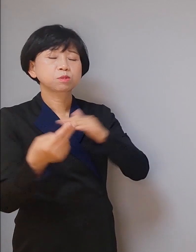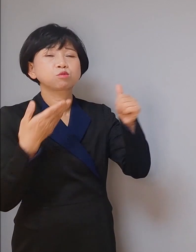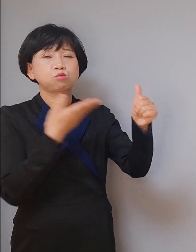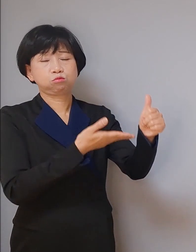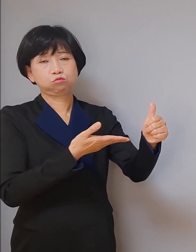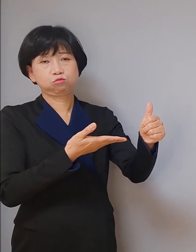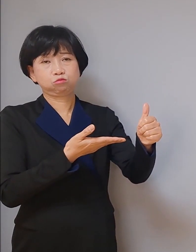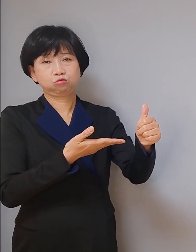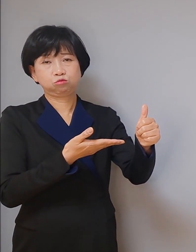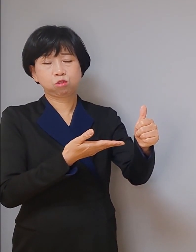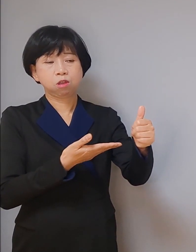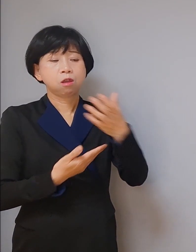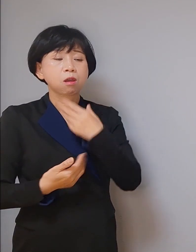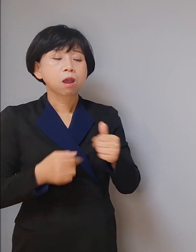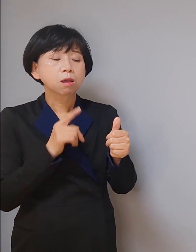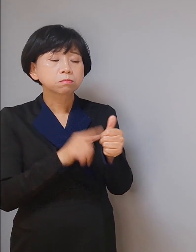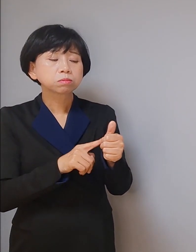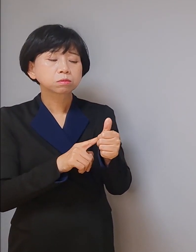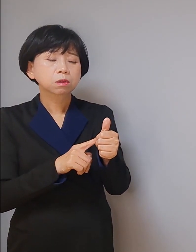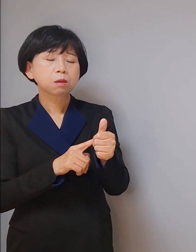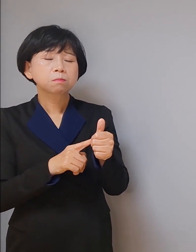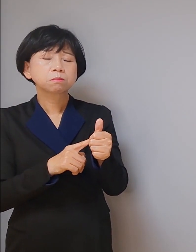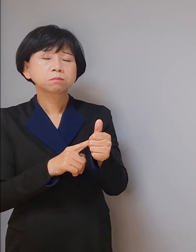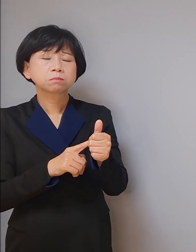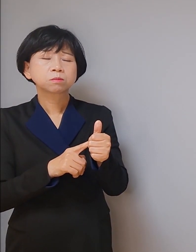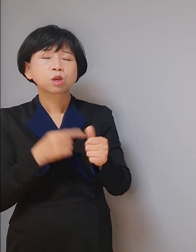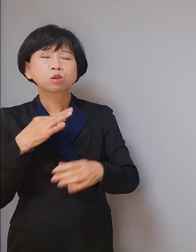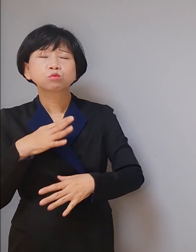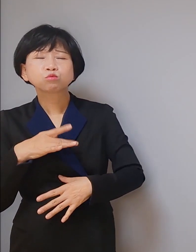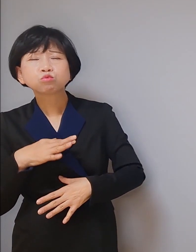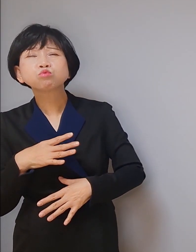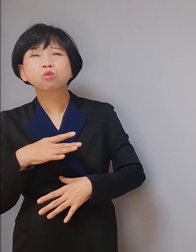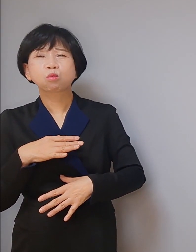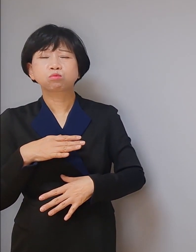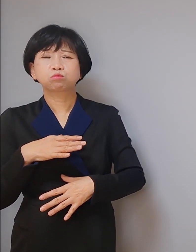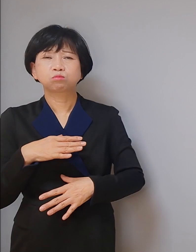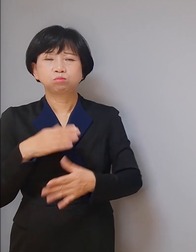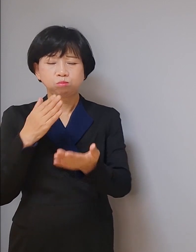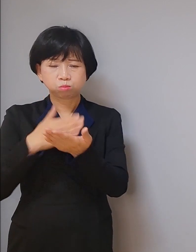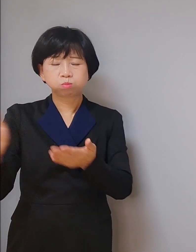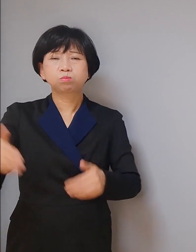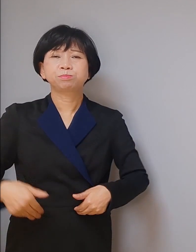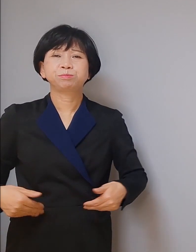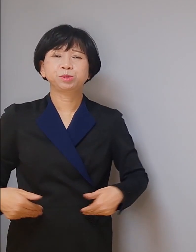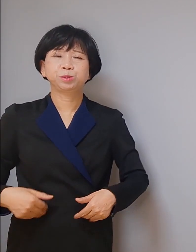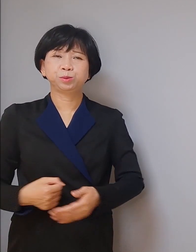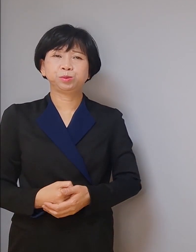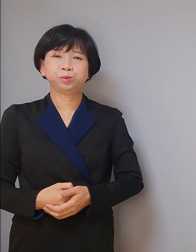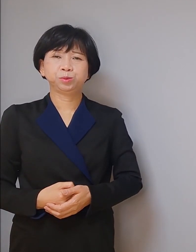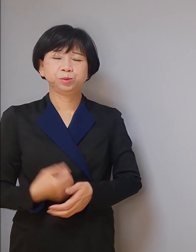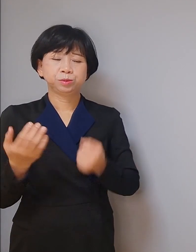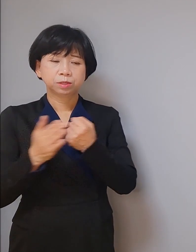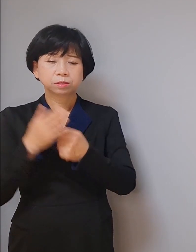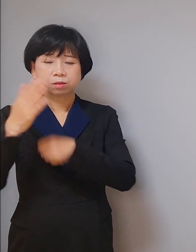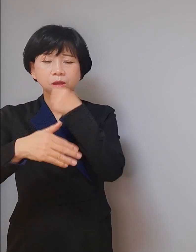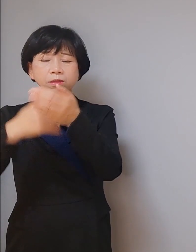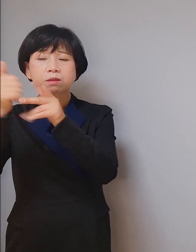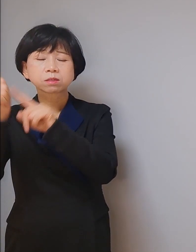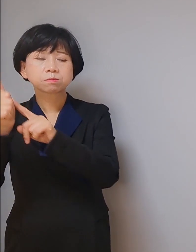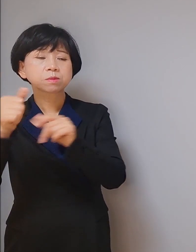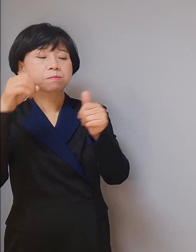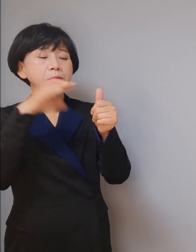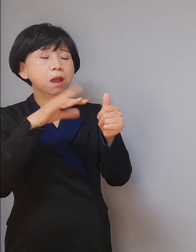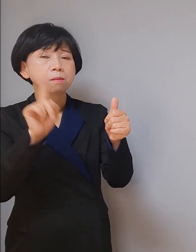그래서 아브라함의 마음에 찾아온 두려움을 다루셔야 했습니다. 아브라함아 두려워하지 말라.